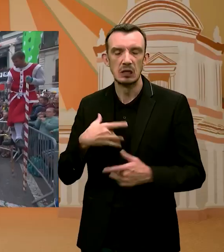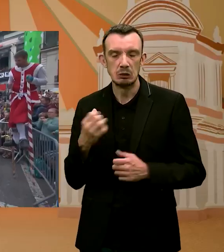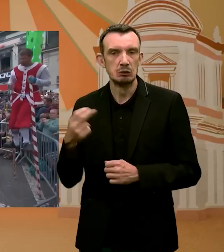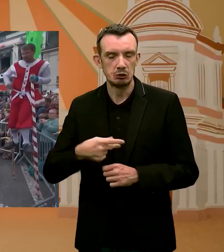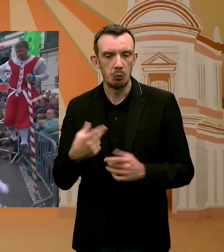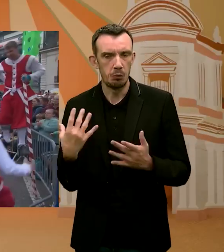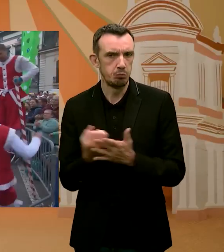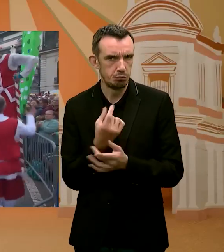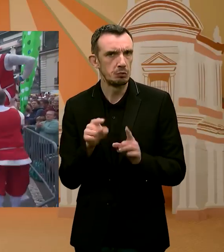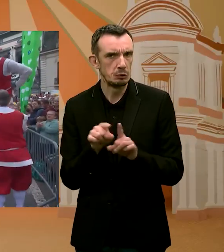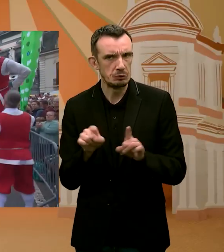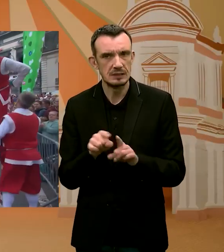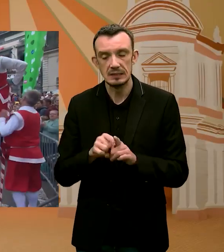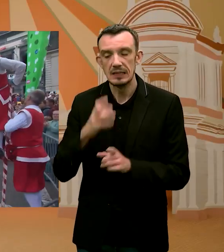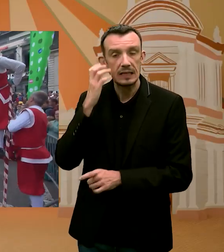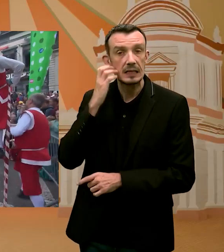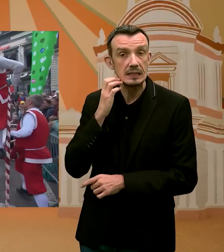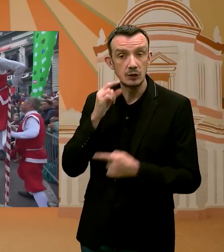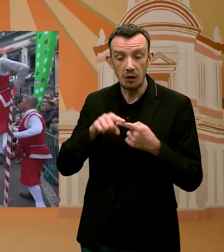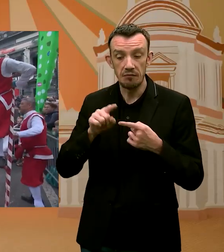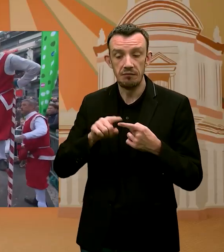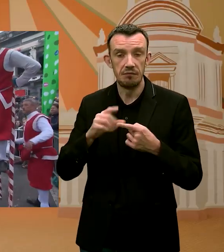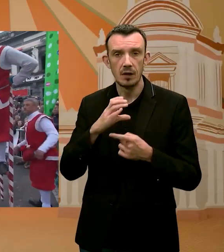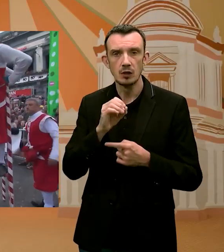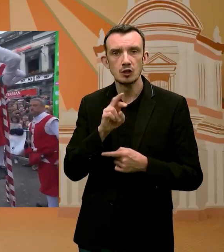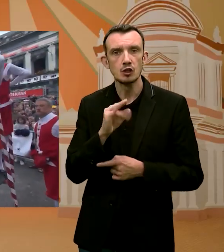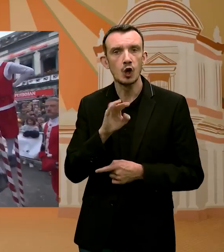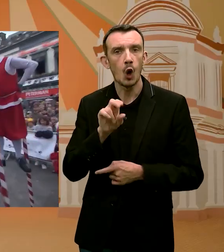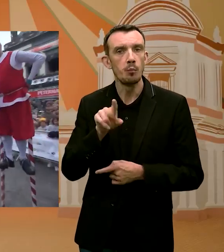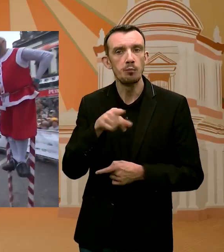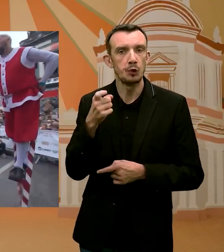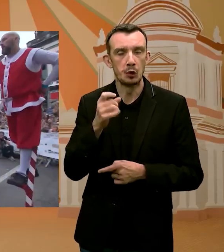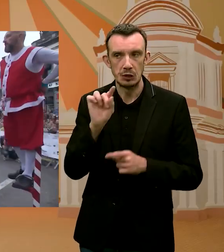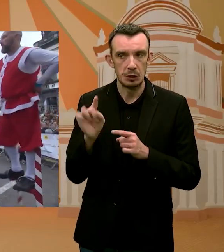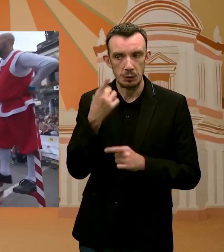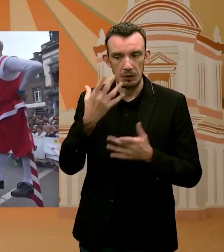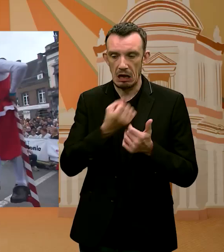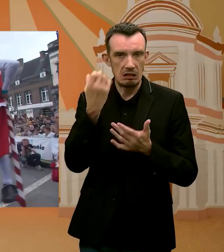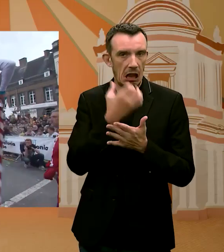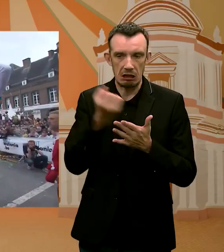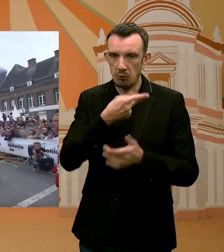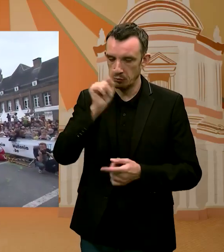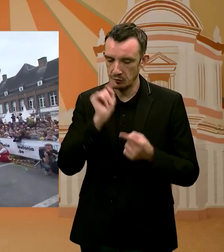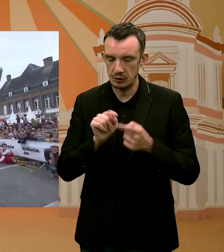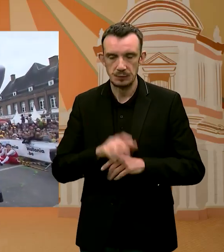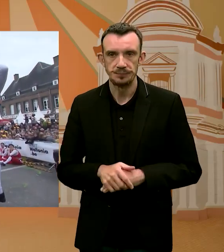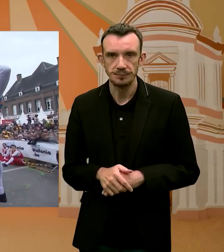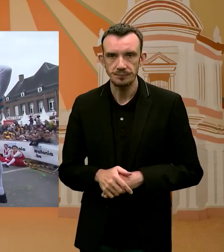plus primé des échasseurs. Oui. Toi qui as toutes les statistiques, une bible des échasseurs,